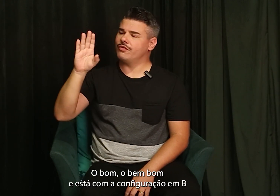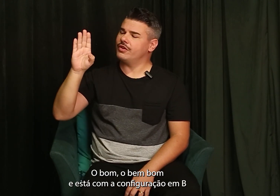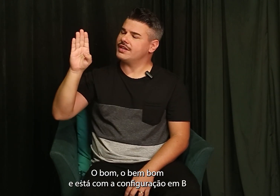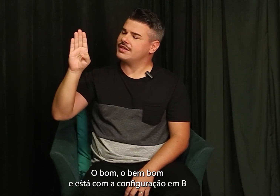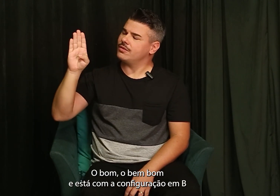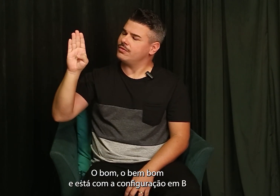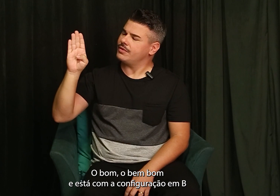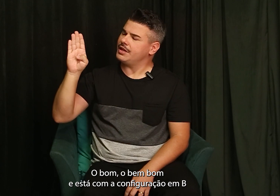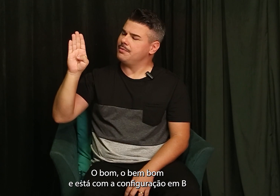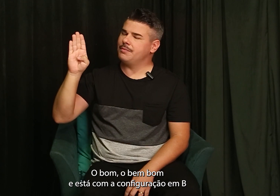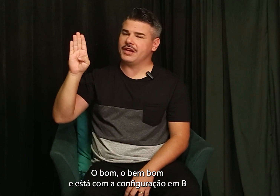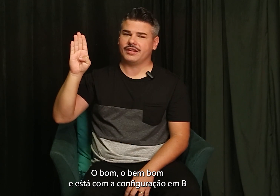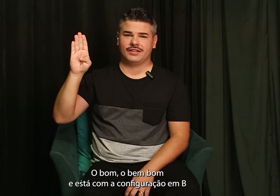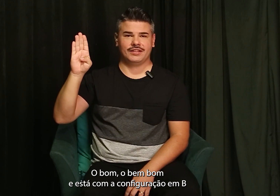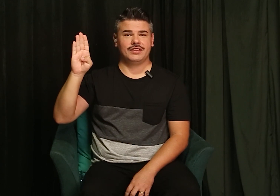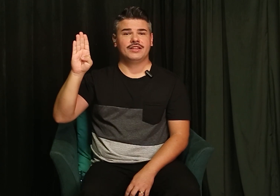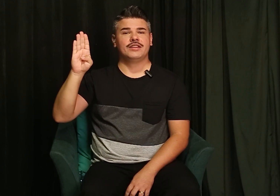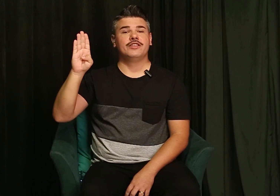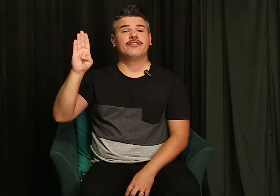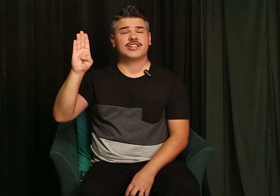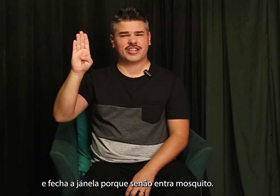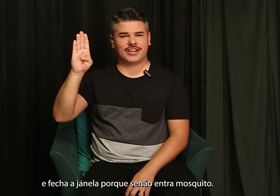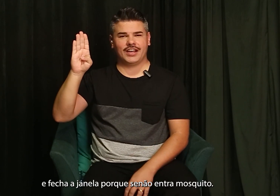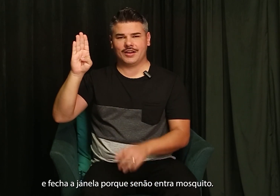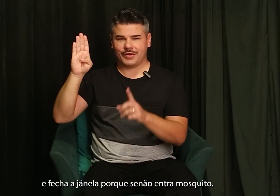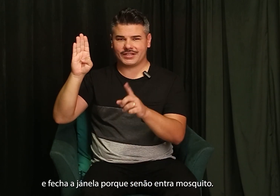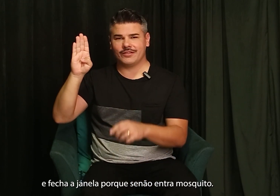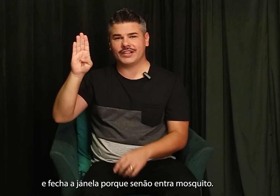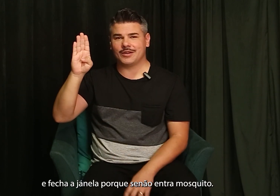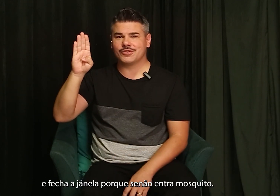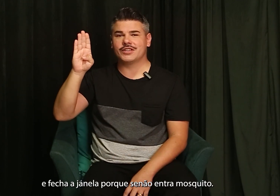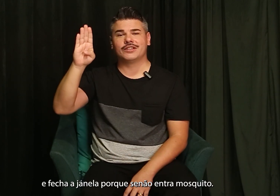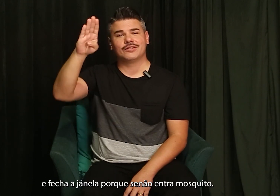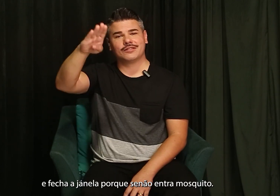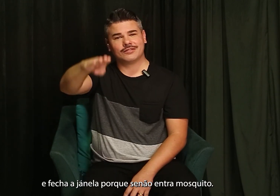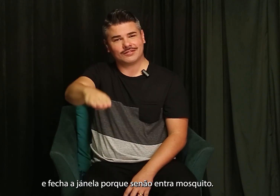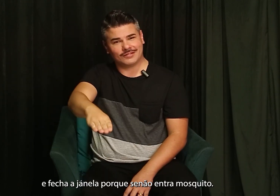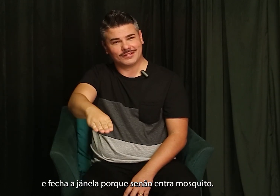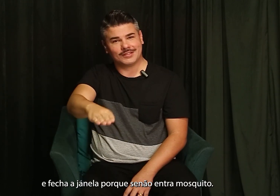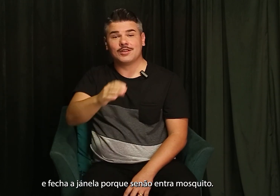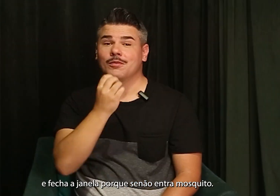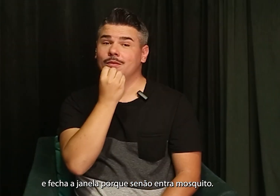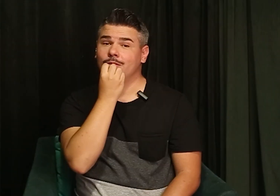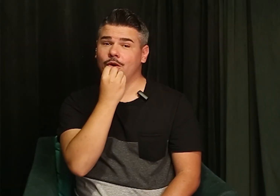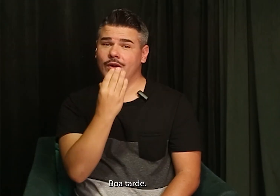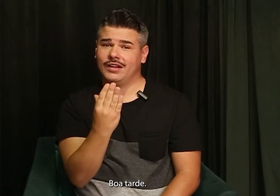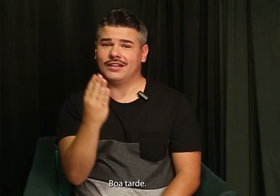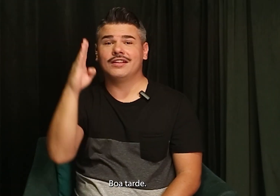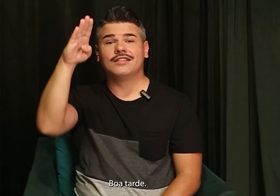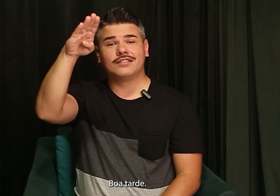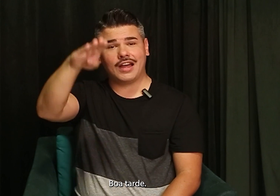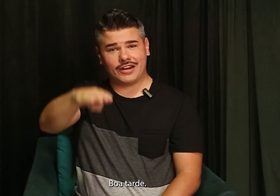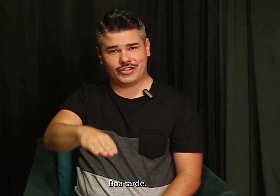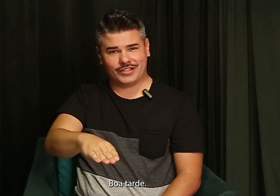a configuração em B. E fecha a janela, porque senão vai entrar mosquito. Boa